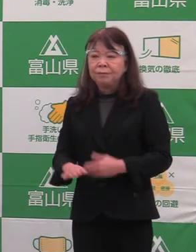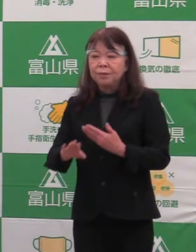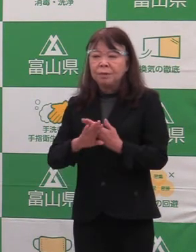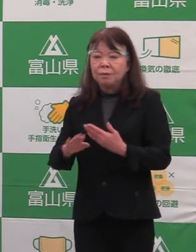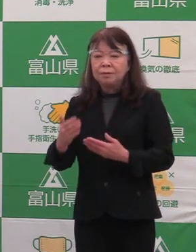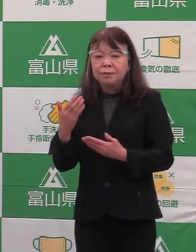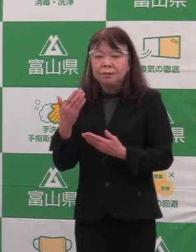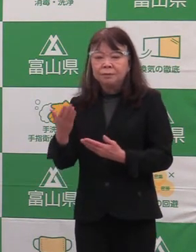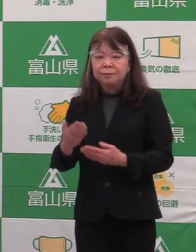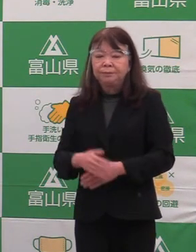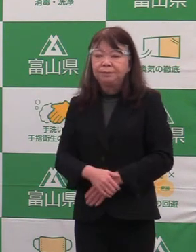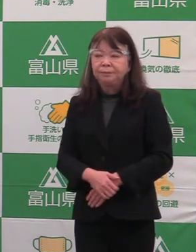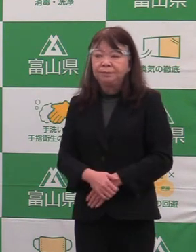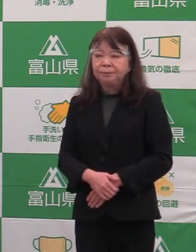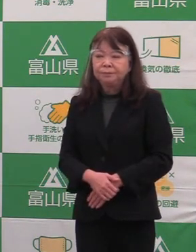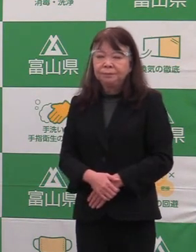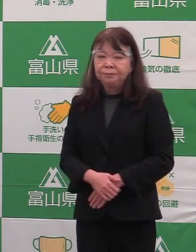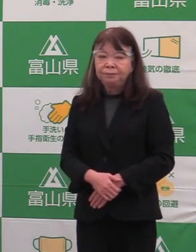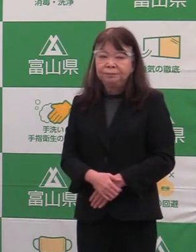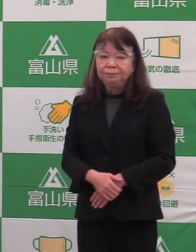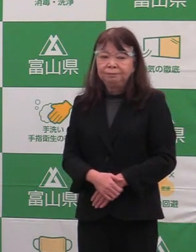他にございますでしょうか。